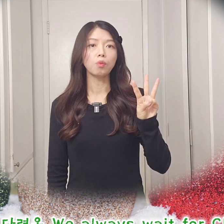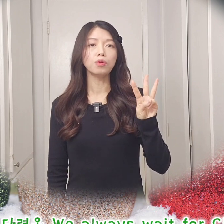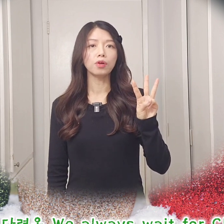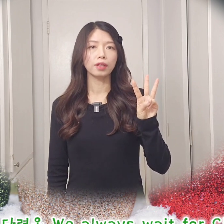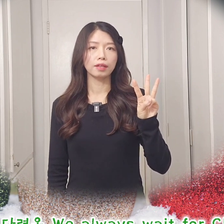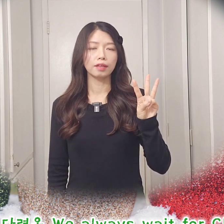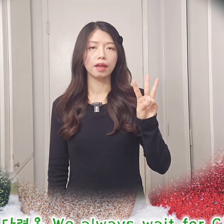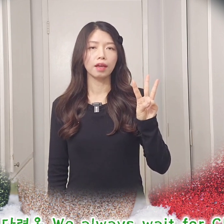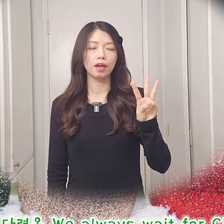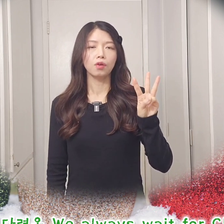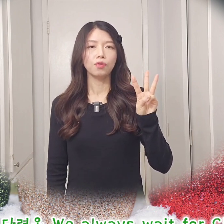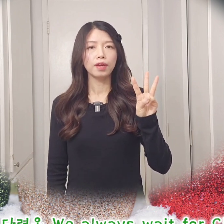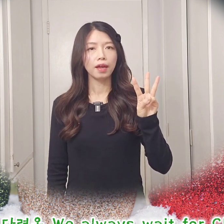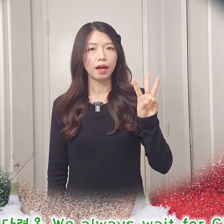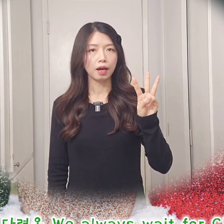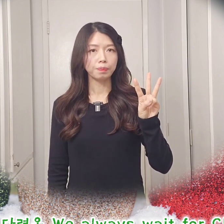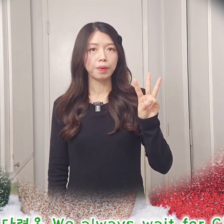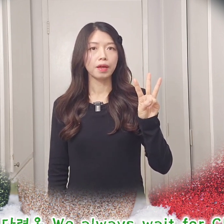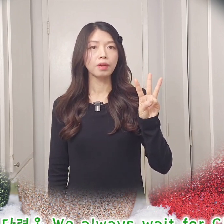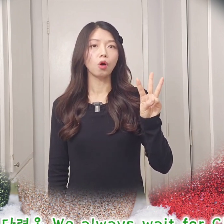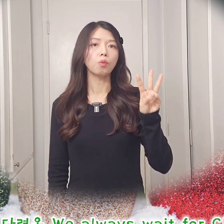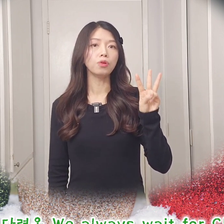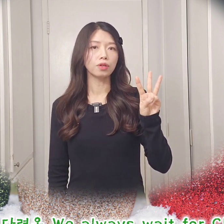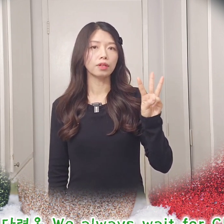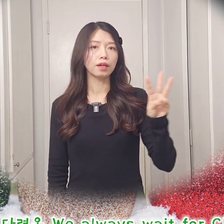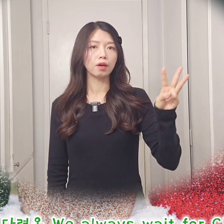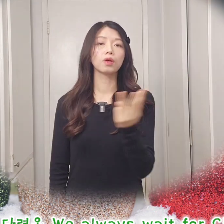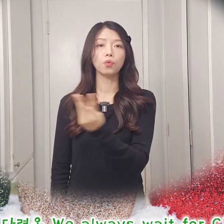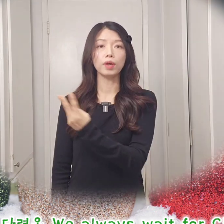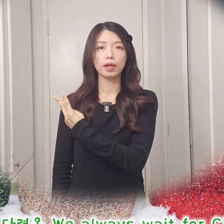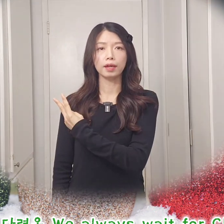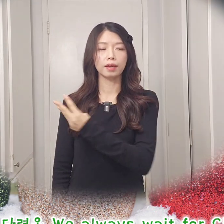W가 되는데, 위에 앞에 W를 따서 we